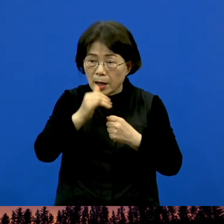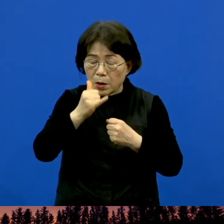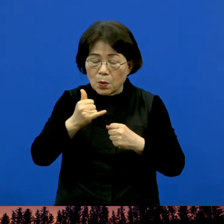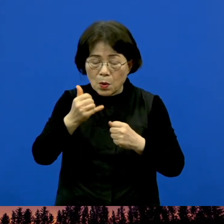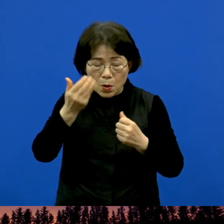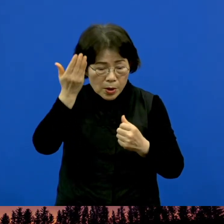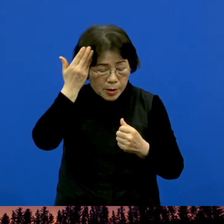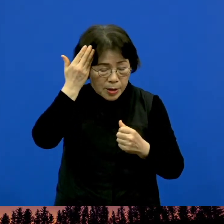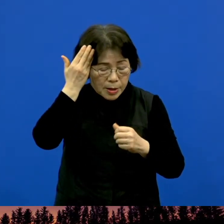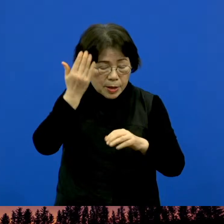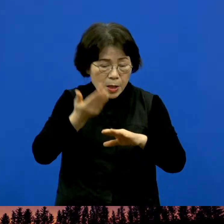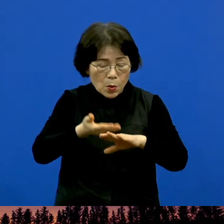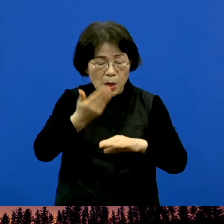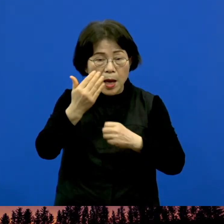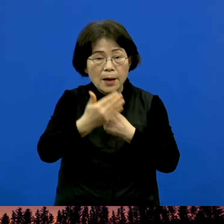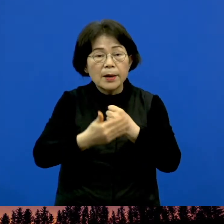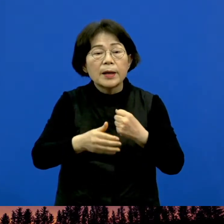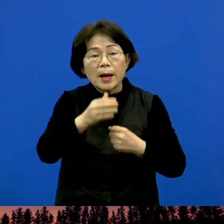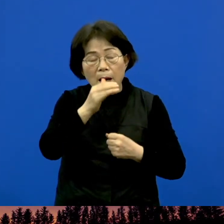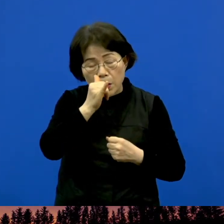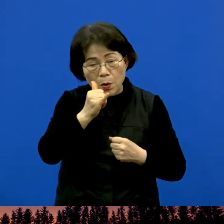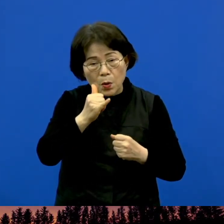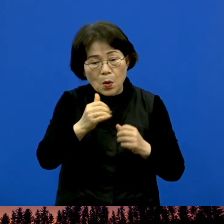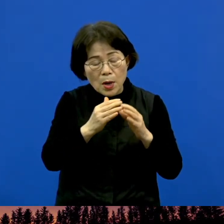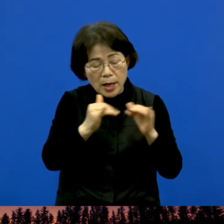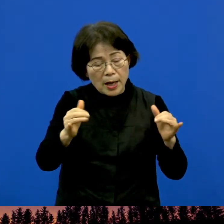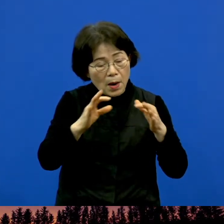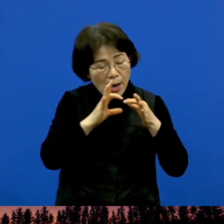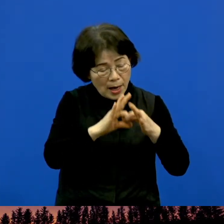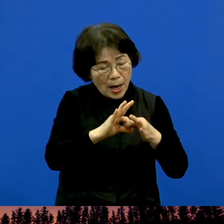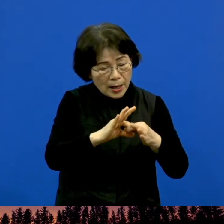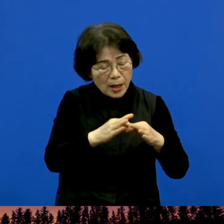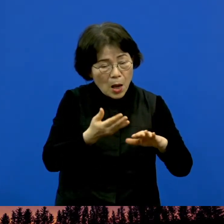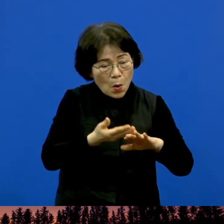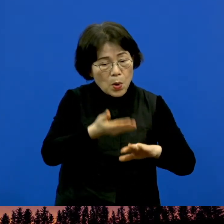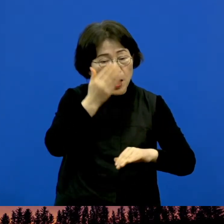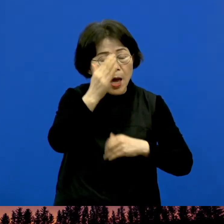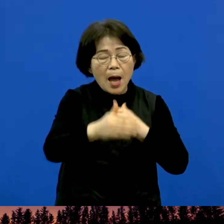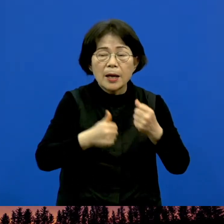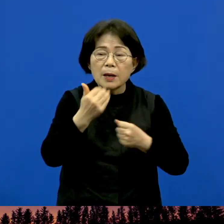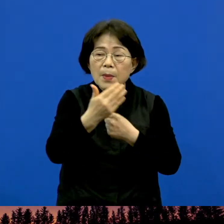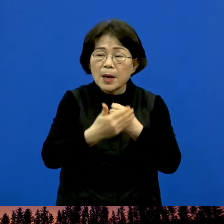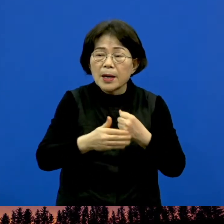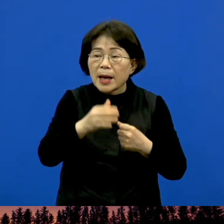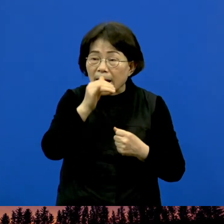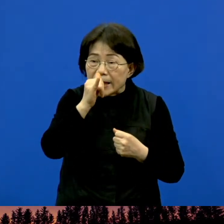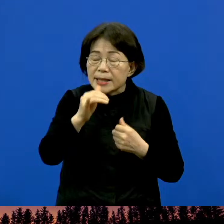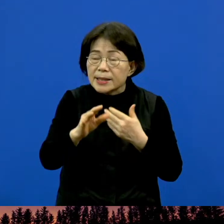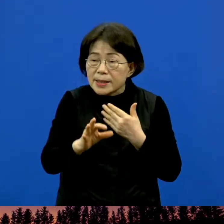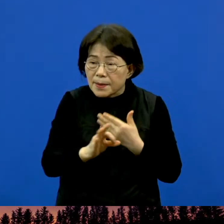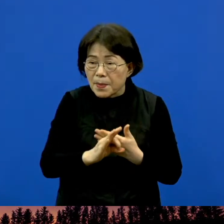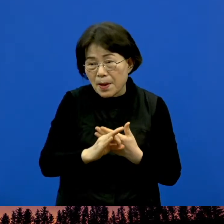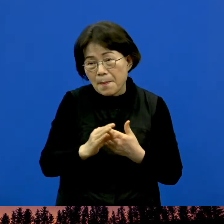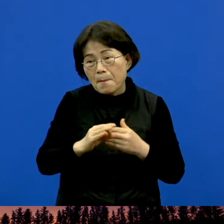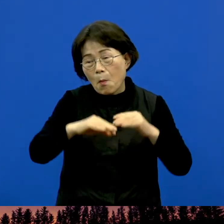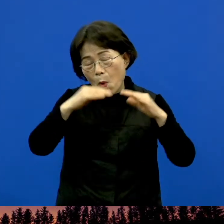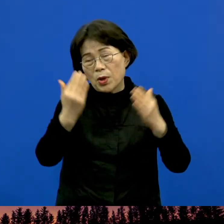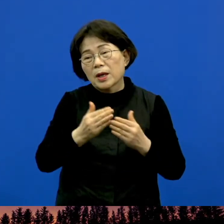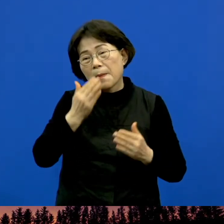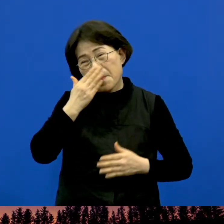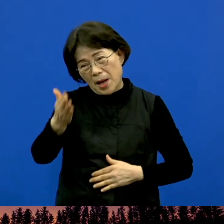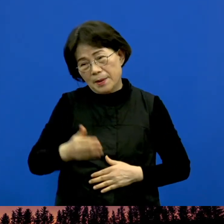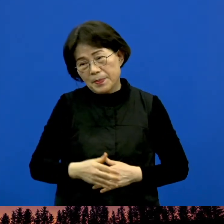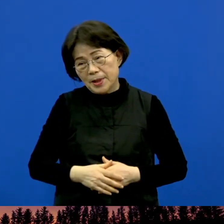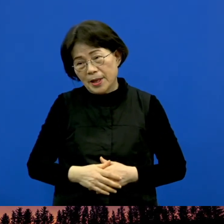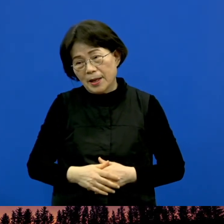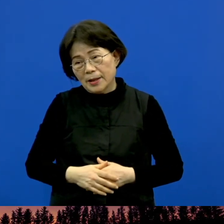은혜가 임해야 되고 우리의 인간관계 인맥 위에 하나님의 은혜가 임하지 않으면 아무 소용 없습니다.